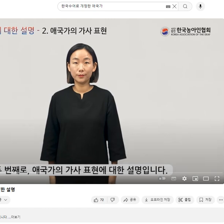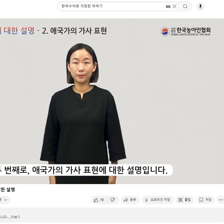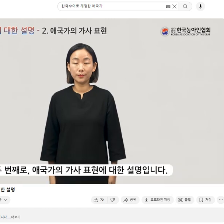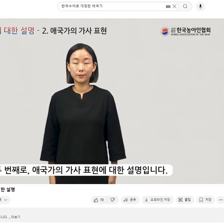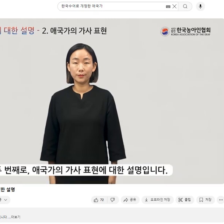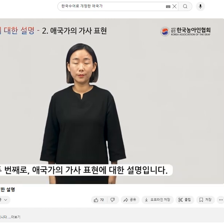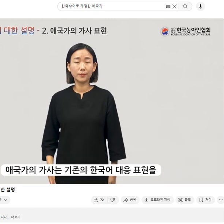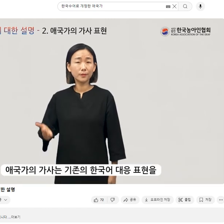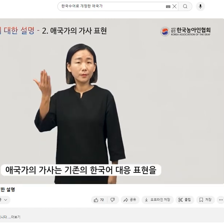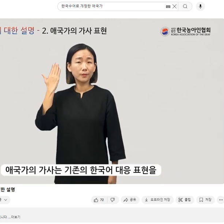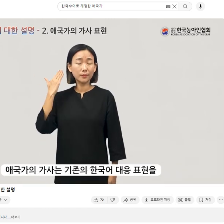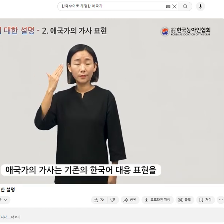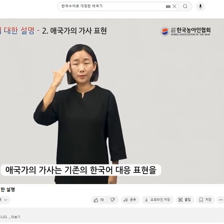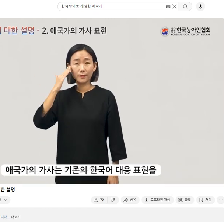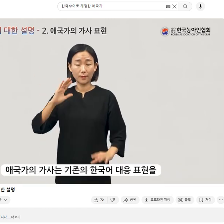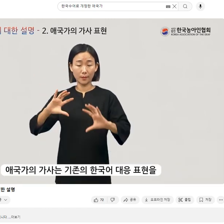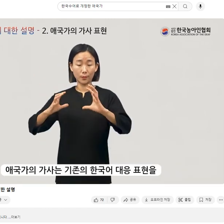이해하세요.